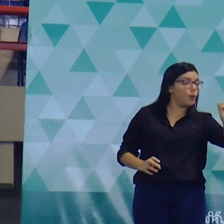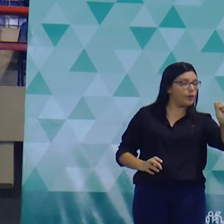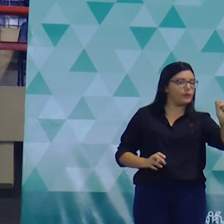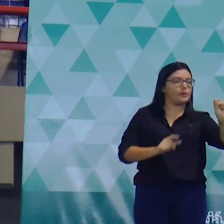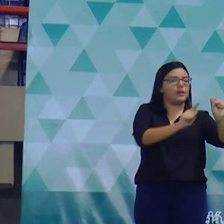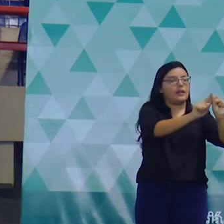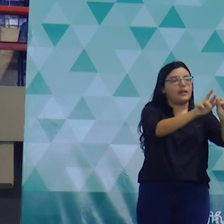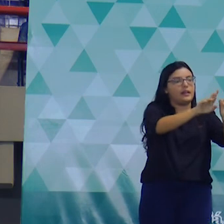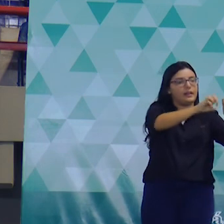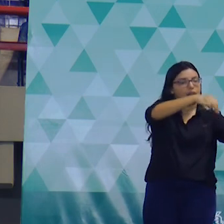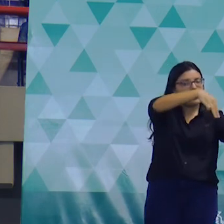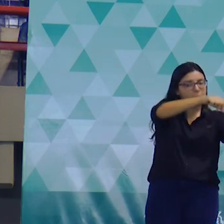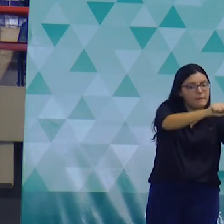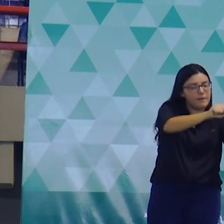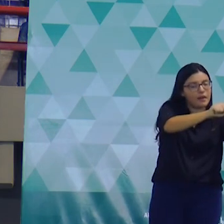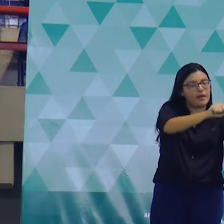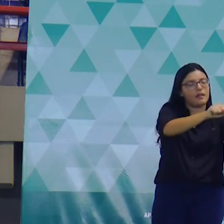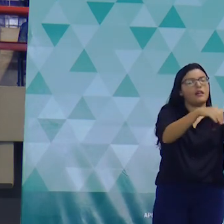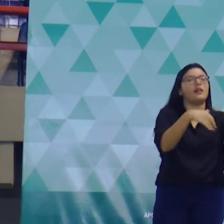cobre,